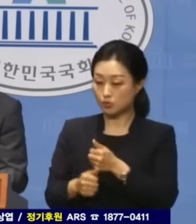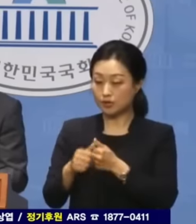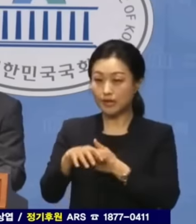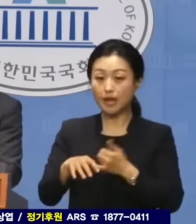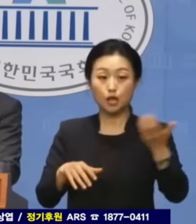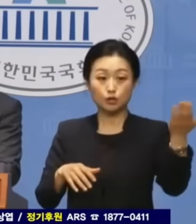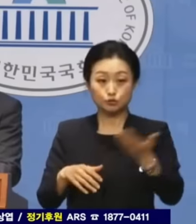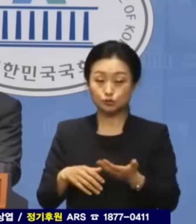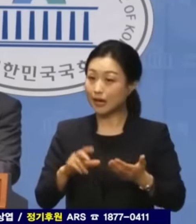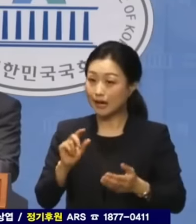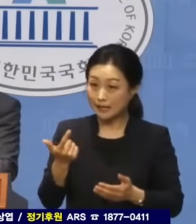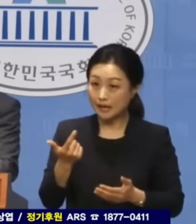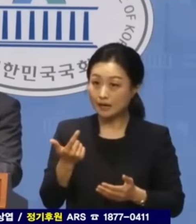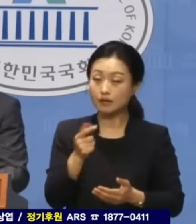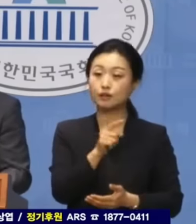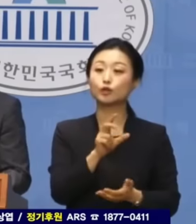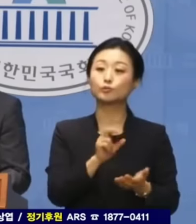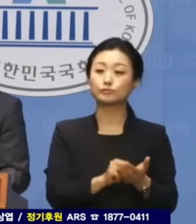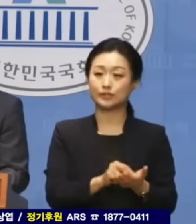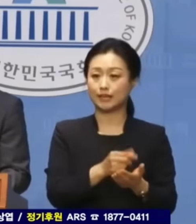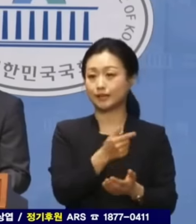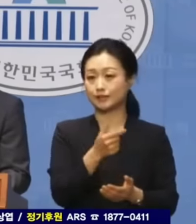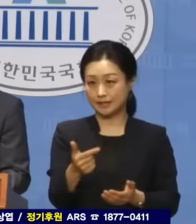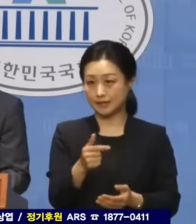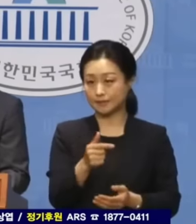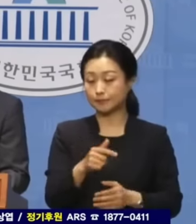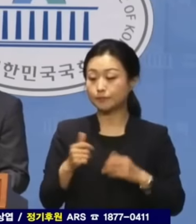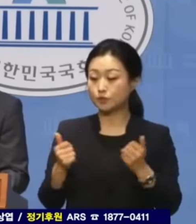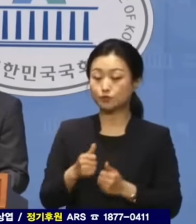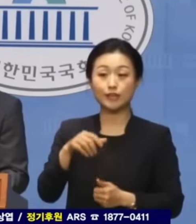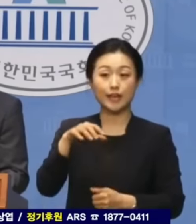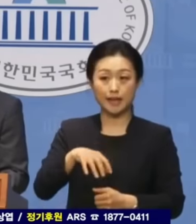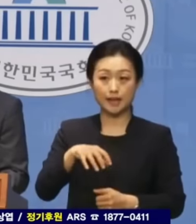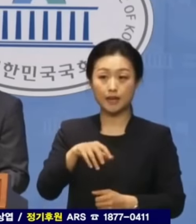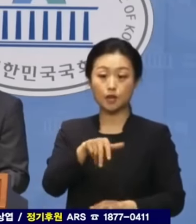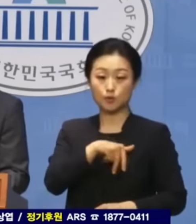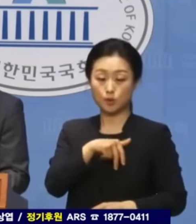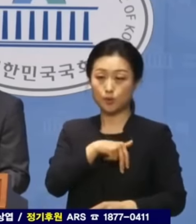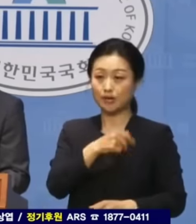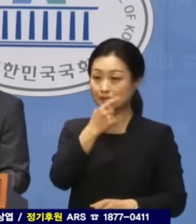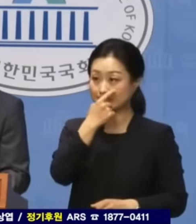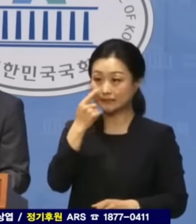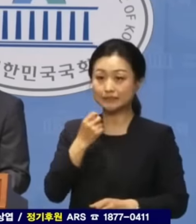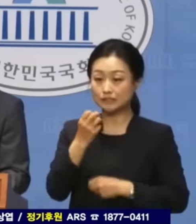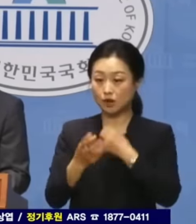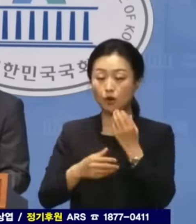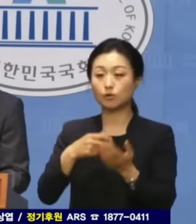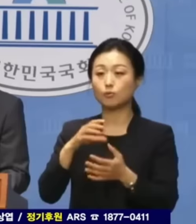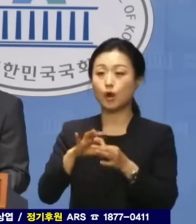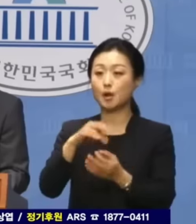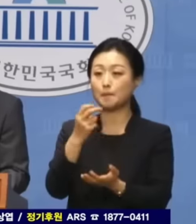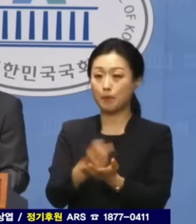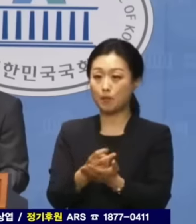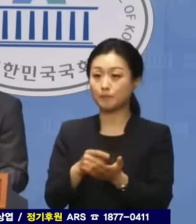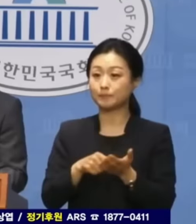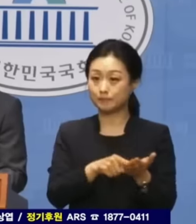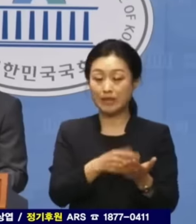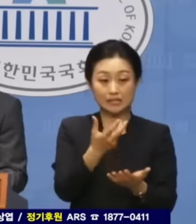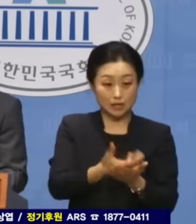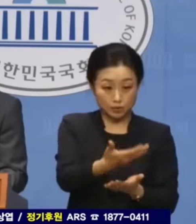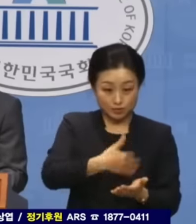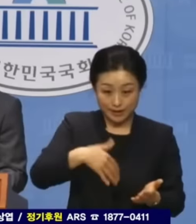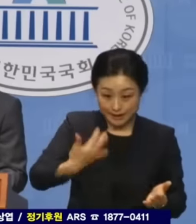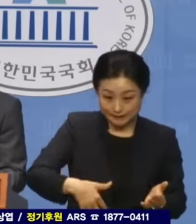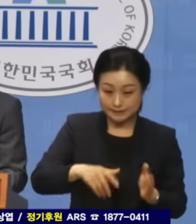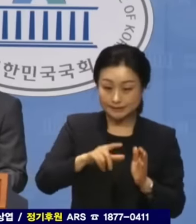준다고 하는 것은 말이 되지 않습니다. 국회가 국회의 증언감정법에 의거하여 요구하는 자료를